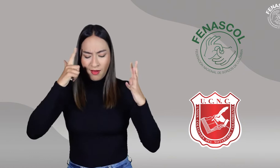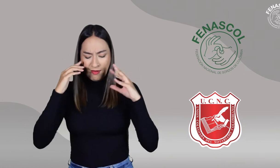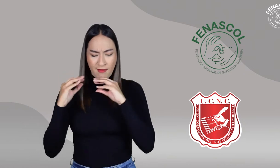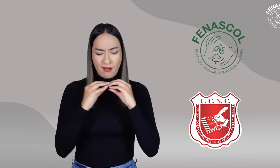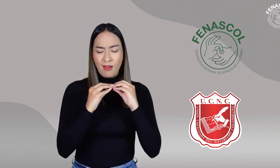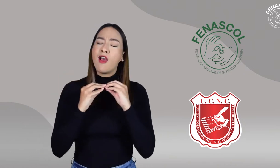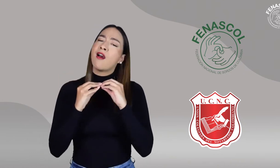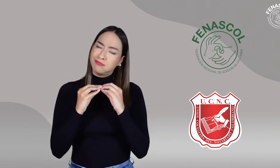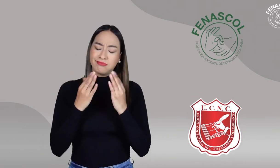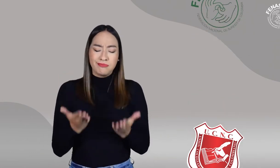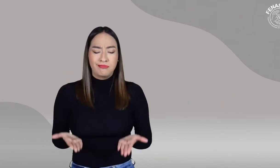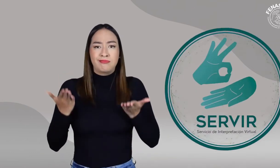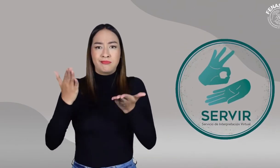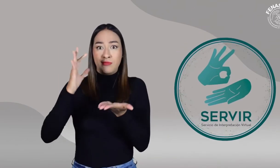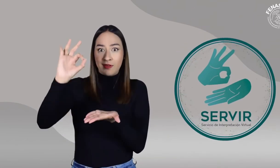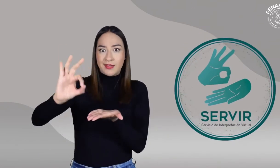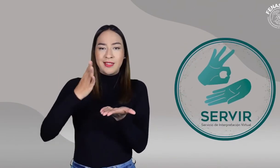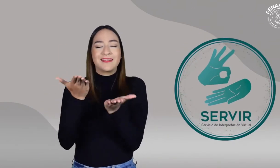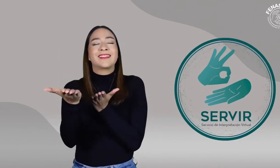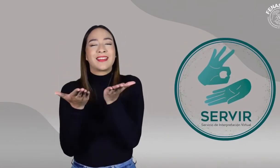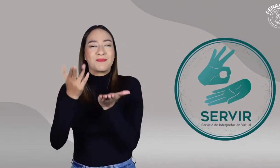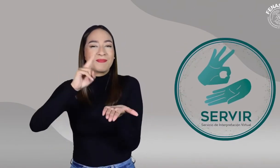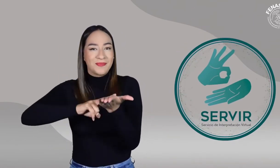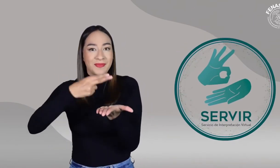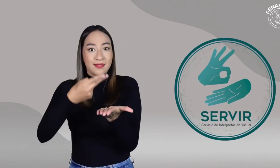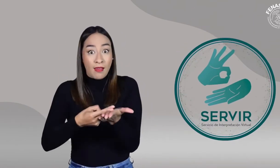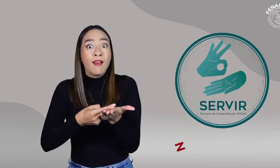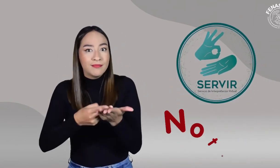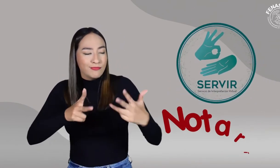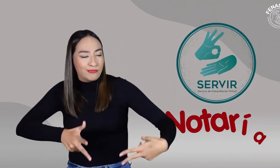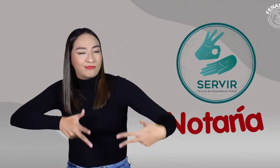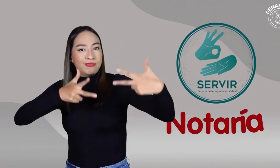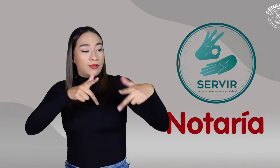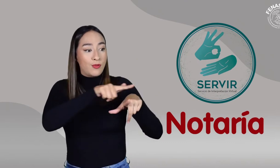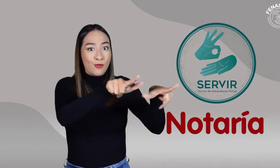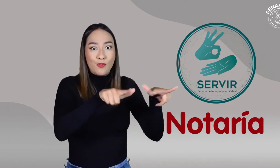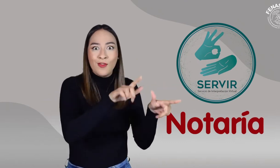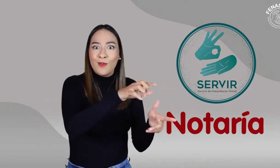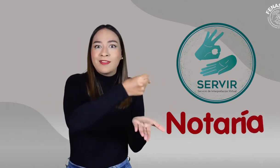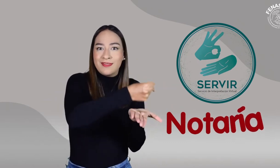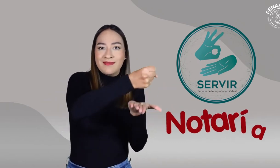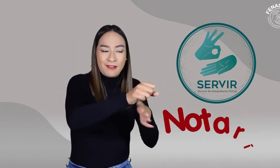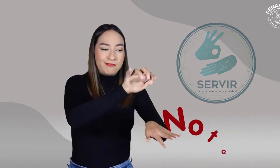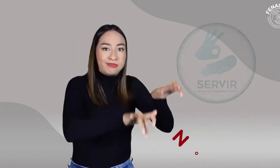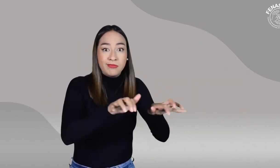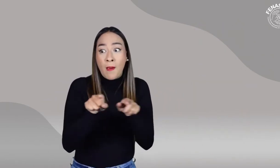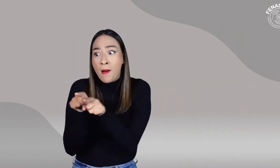la suscripción anual del servicio de interpretación virtual Servir, para que sus asociados cuenten con